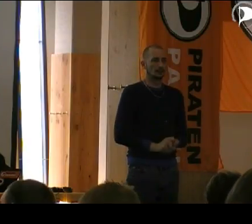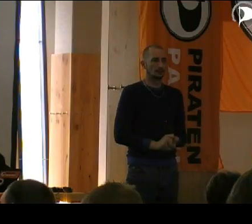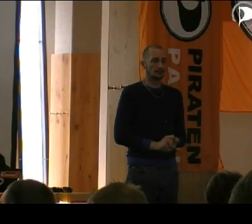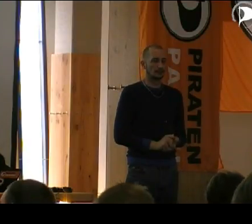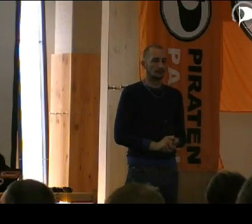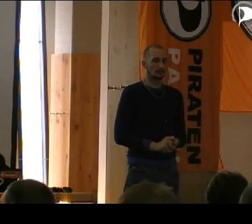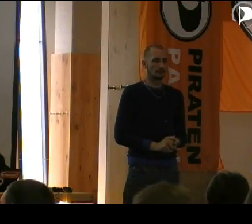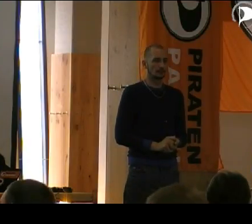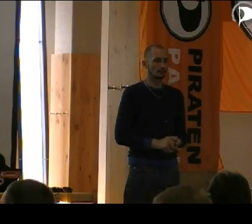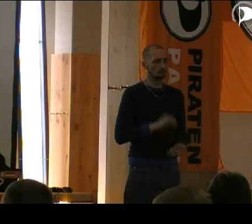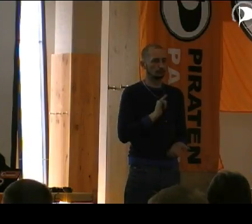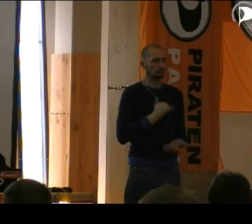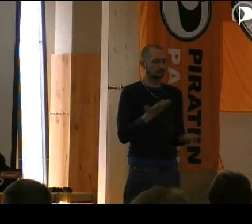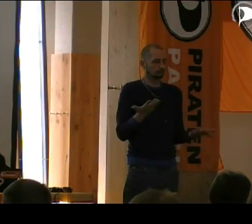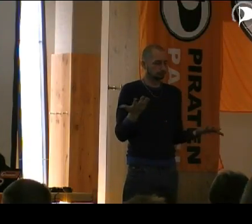ja